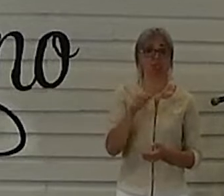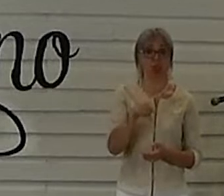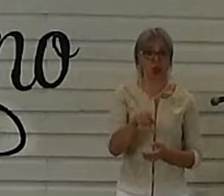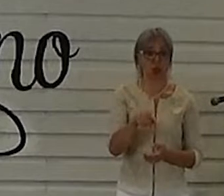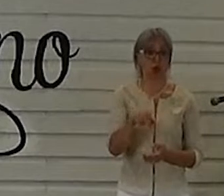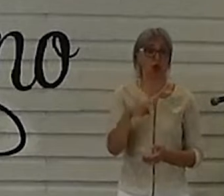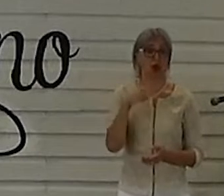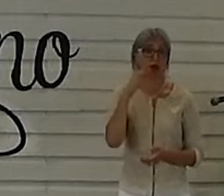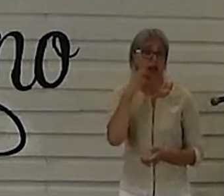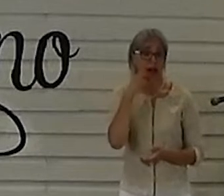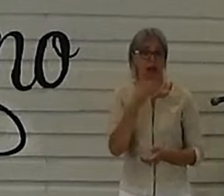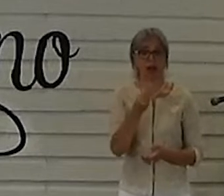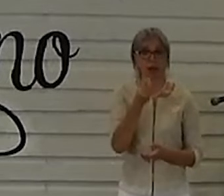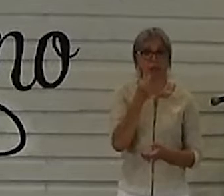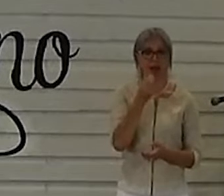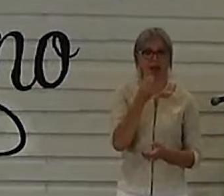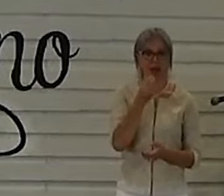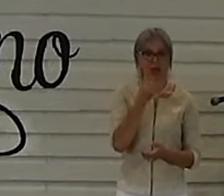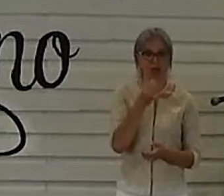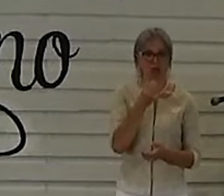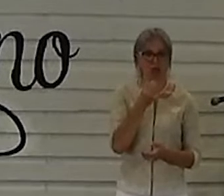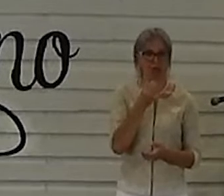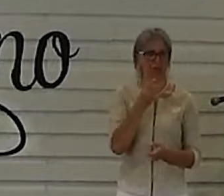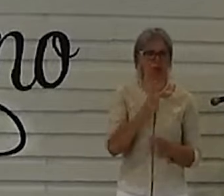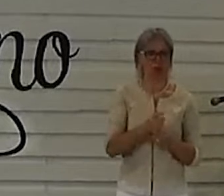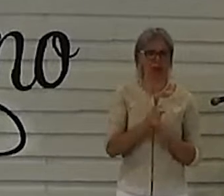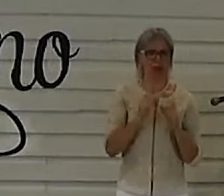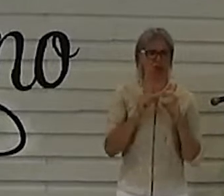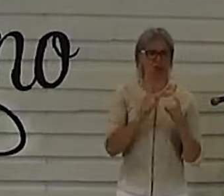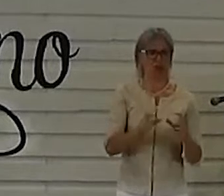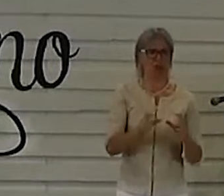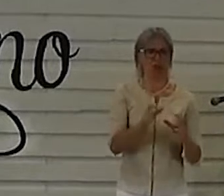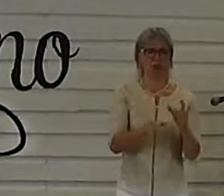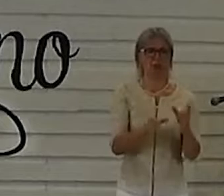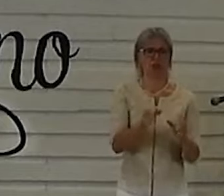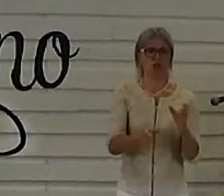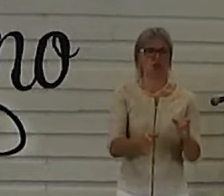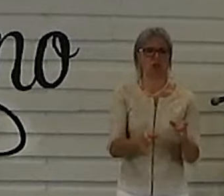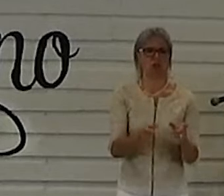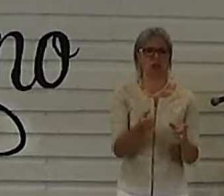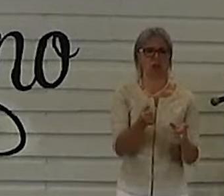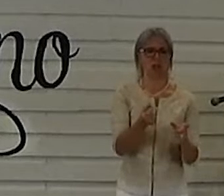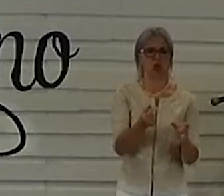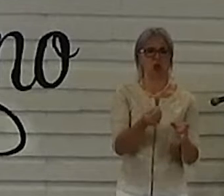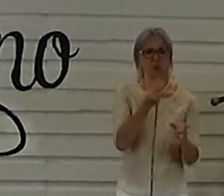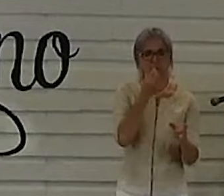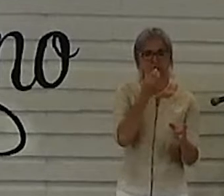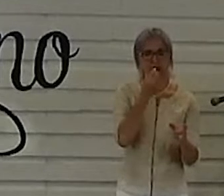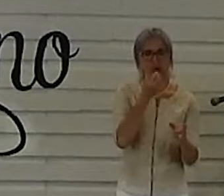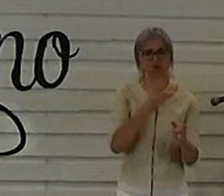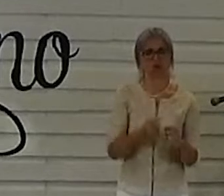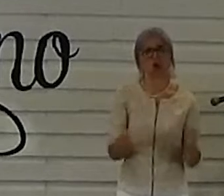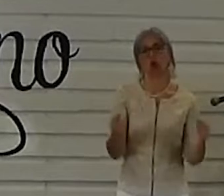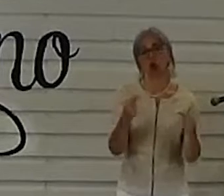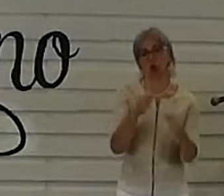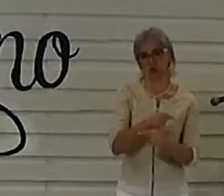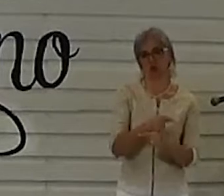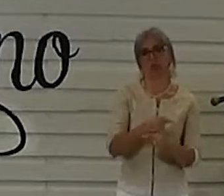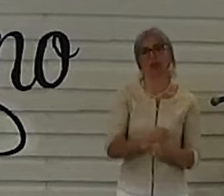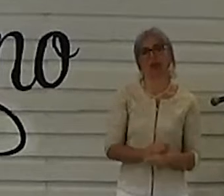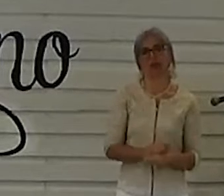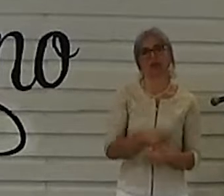legumi. E chi mangia legumi, non disprezza quello che mangia la carne. Avere